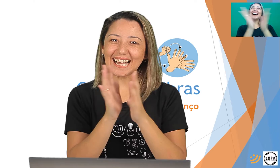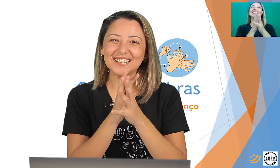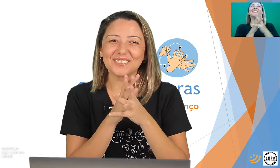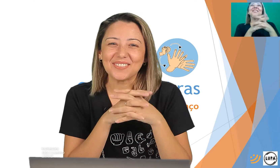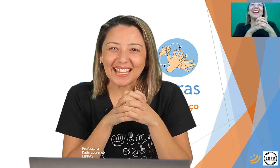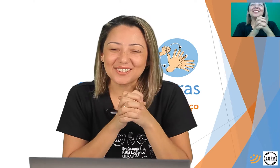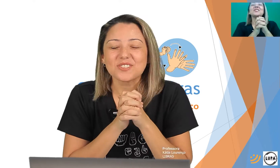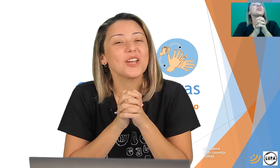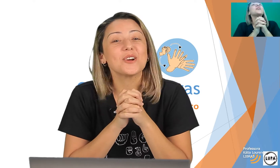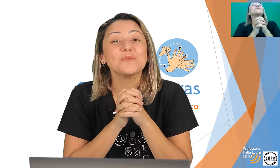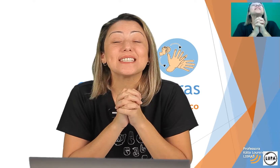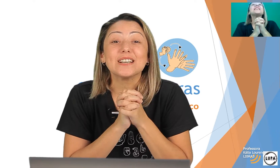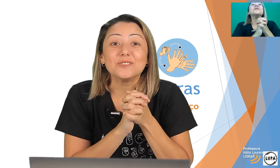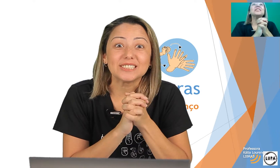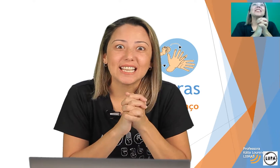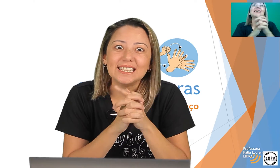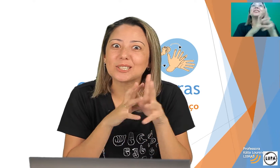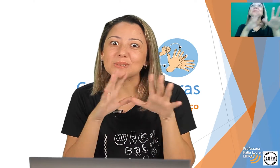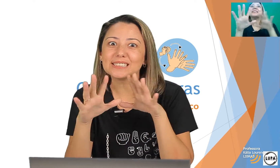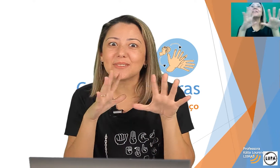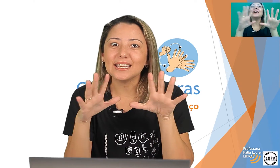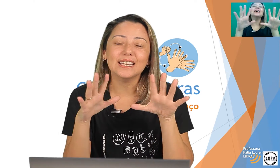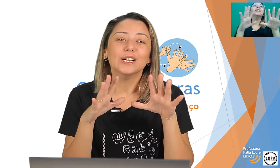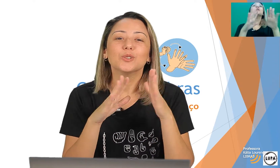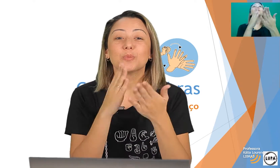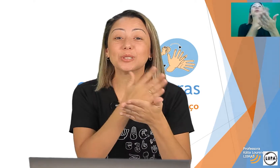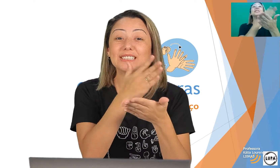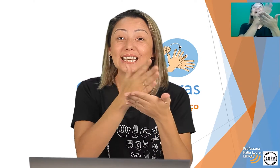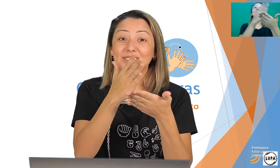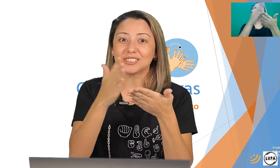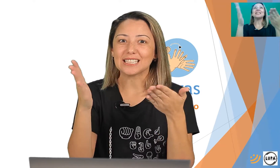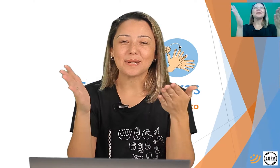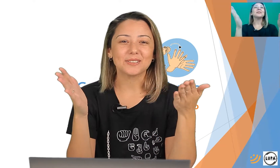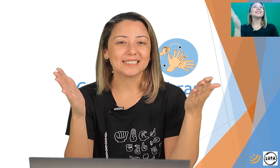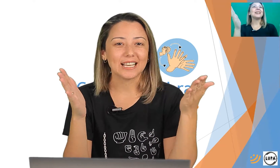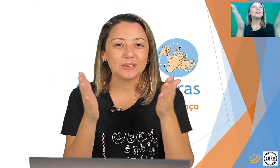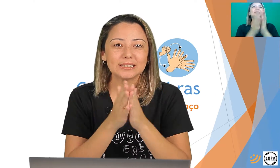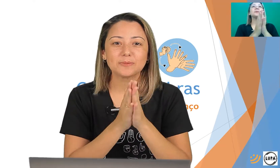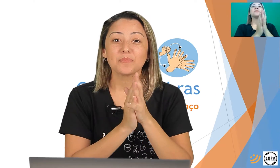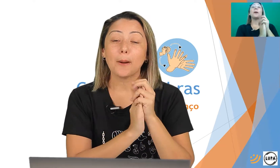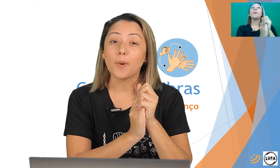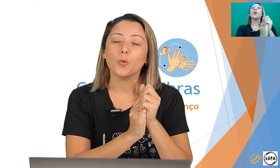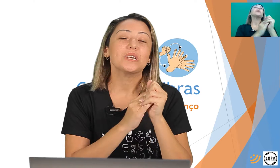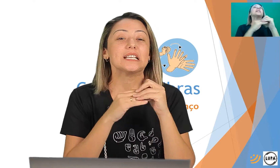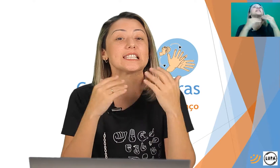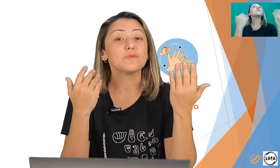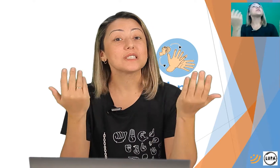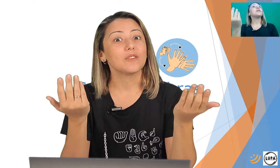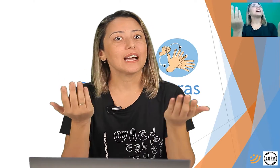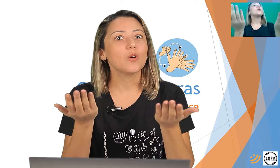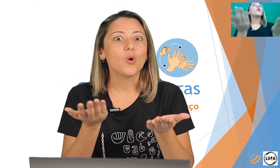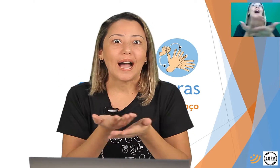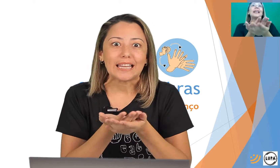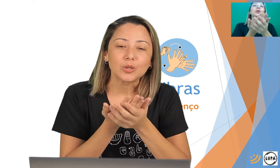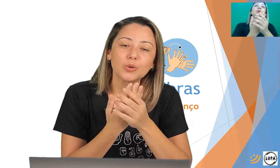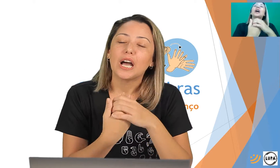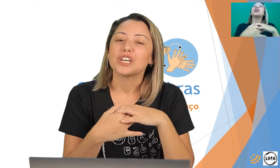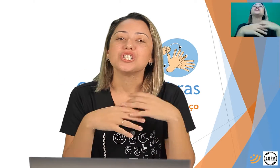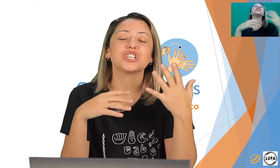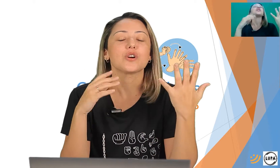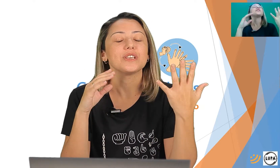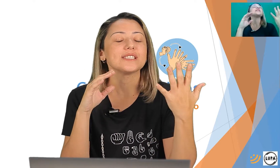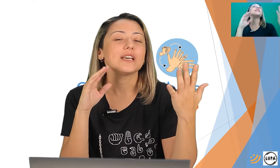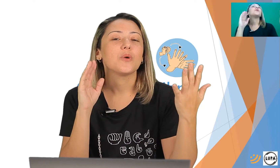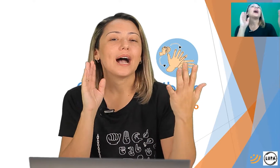Olá galera, tudo bem? Tudo jóia? Como estão vocês? Como estão aí no processo de andamento das aulas? Bom, estamos na aula 4,